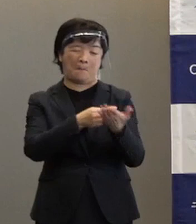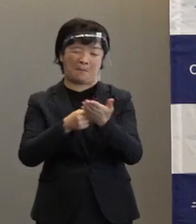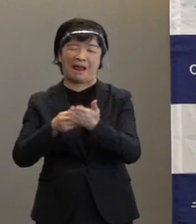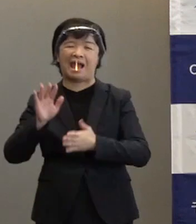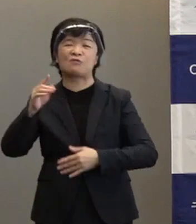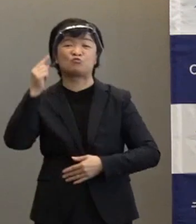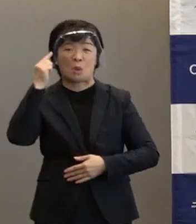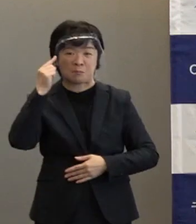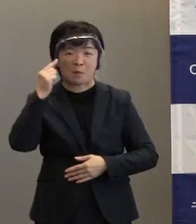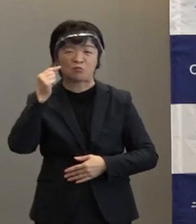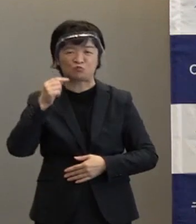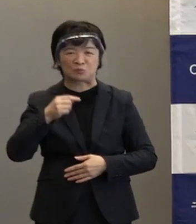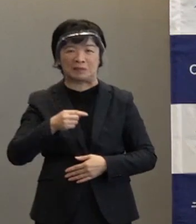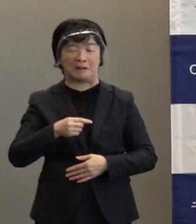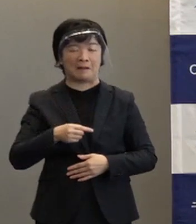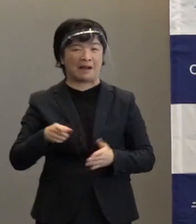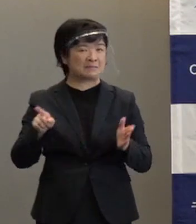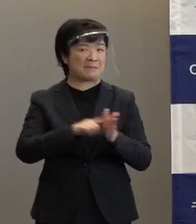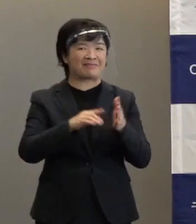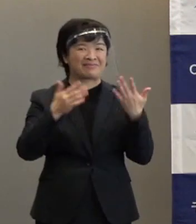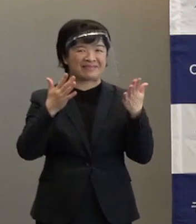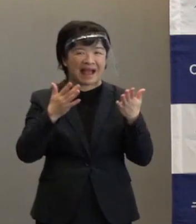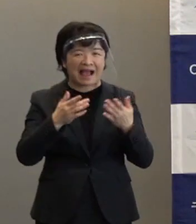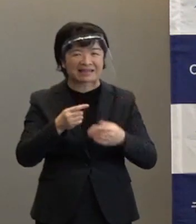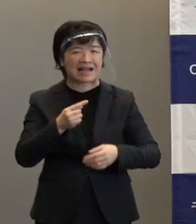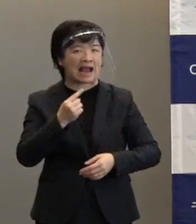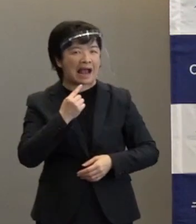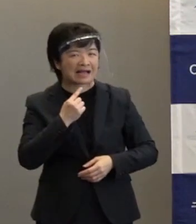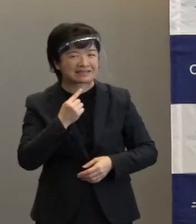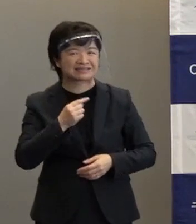というかですね、活用の仕方も出てくると思いますので、